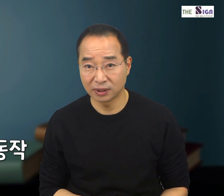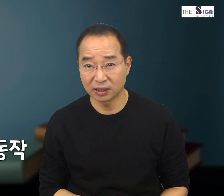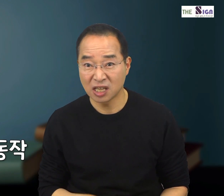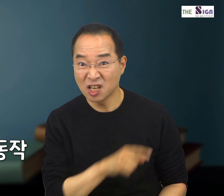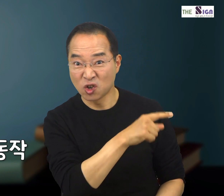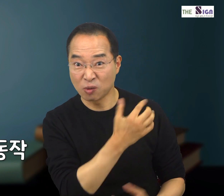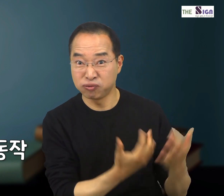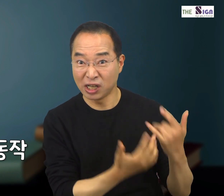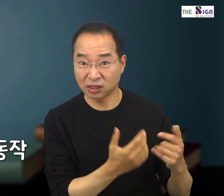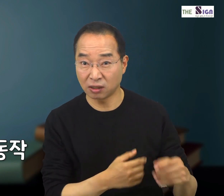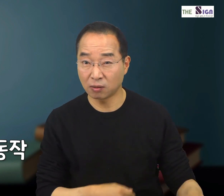저기 불렀어